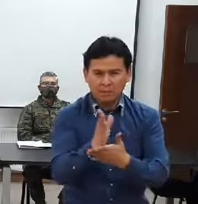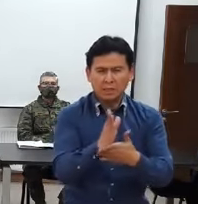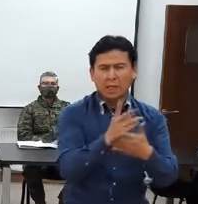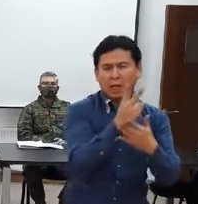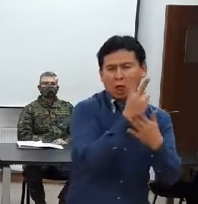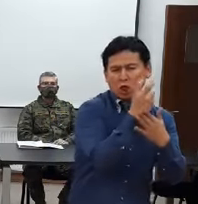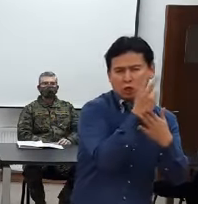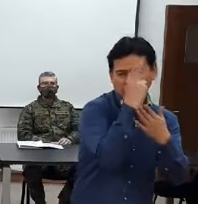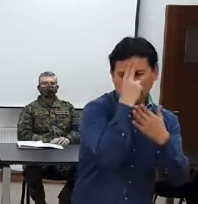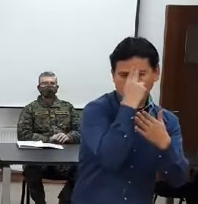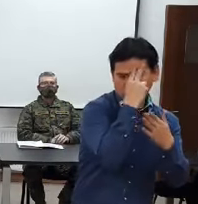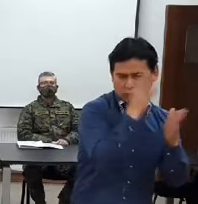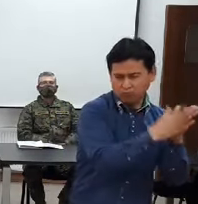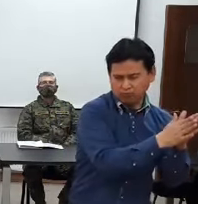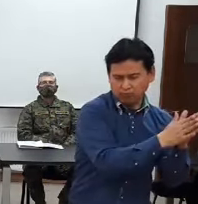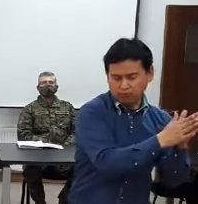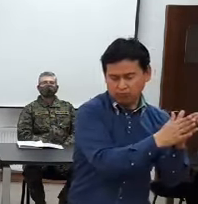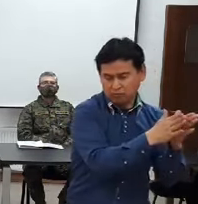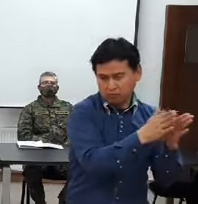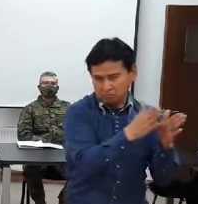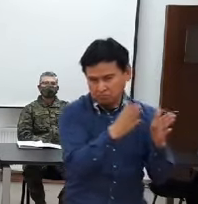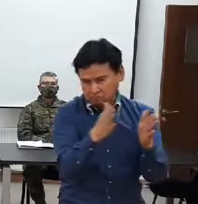día 12 de marzo, ¿no es cierto?, en nuestra región,